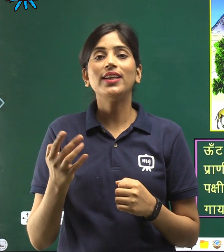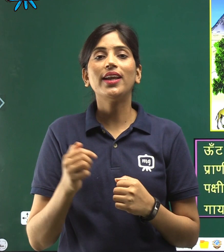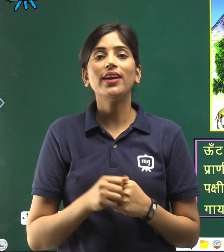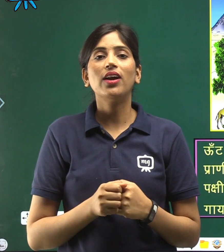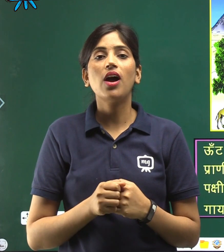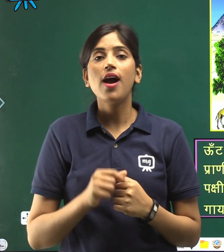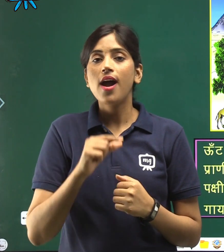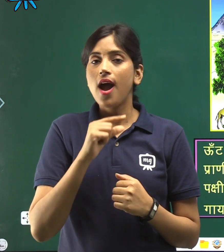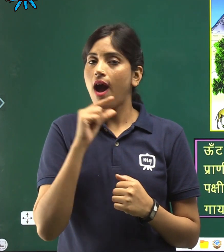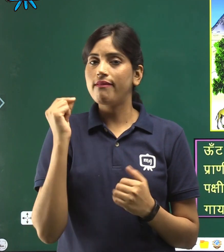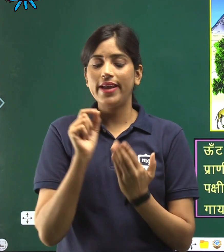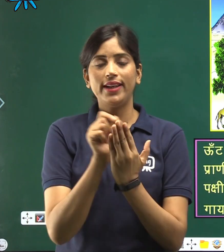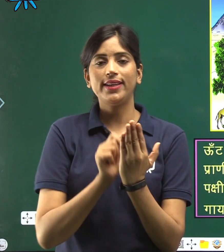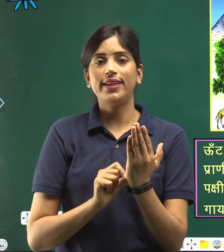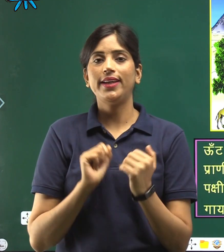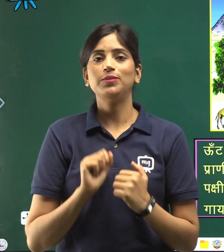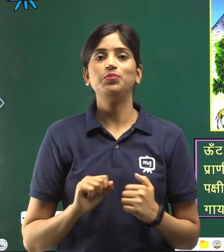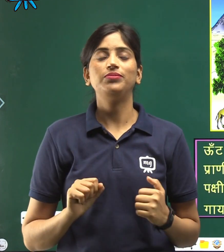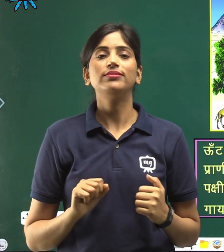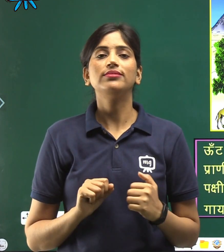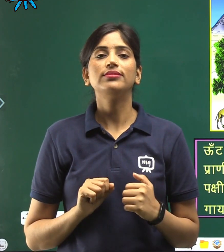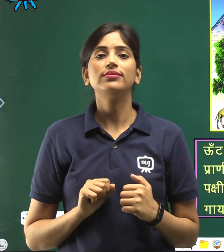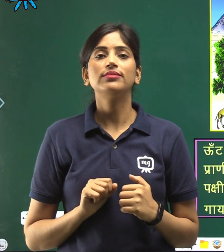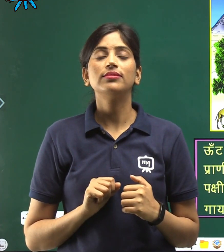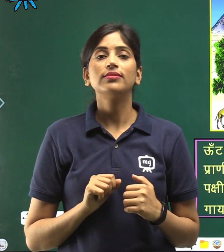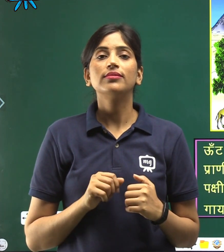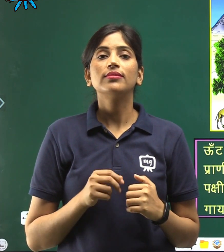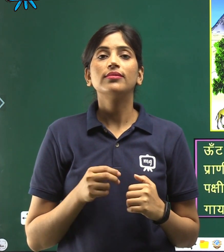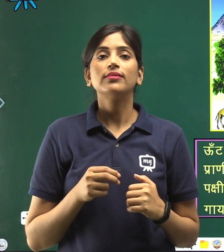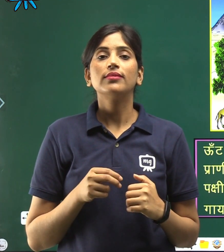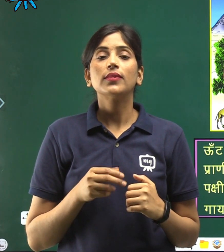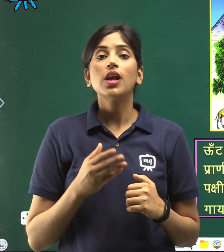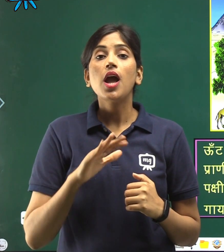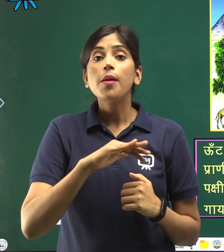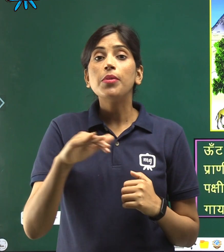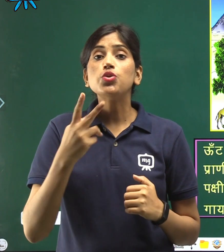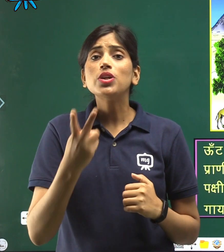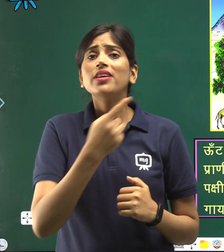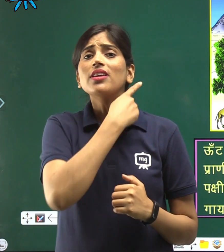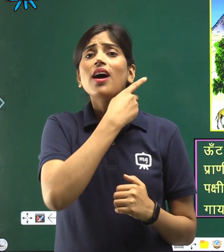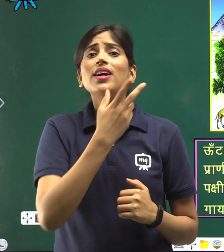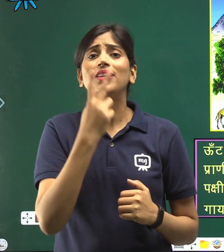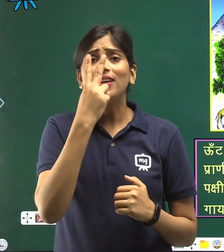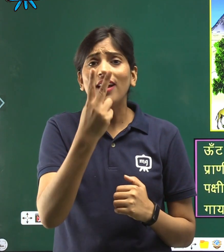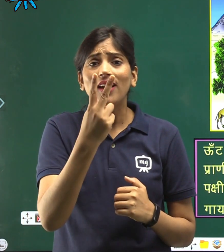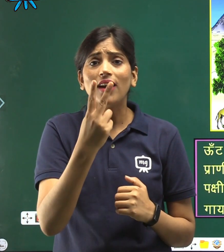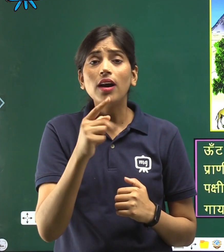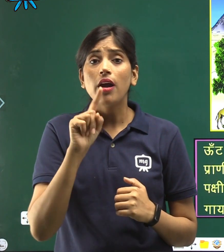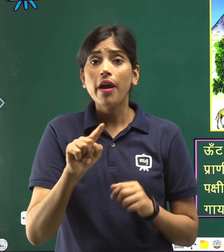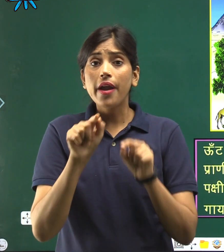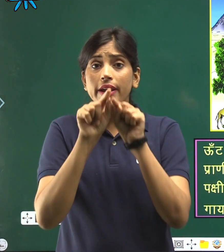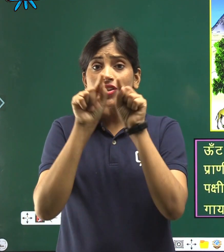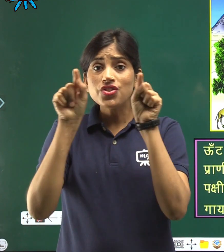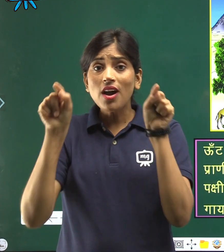गिनिए व लिखिए। बच्चों, ये क्या दिख रहा है? एक